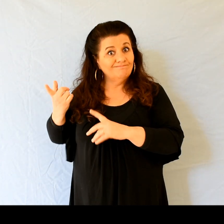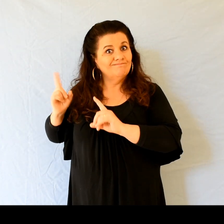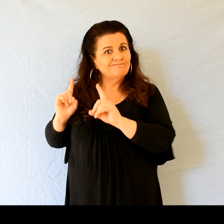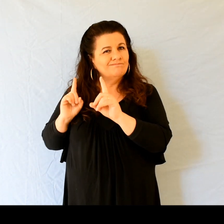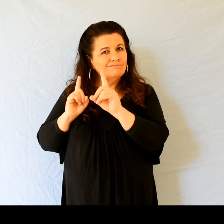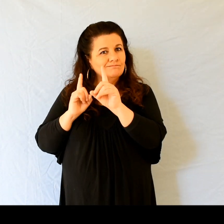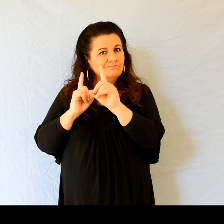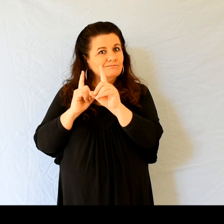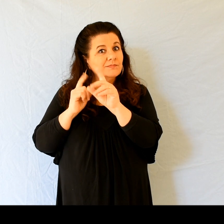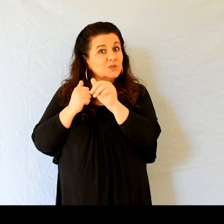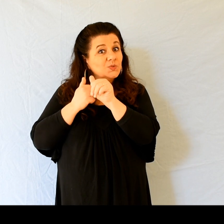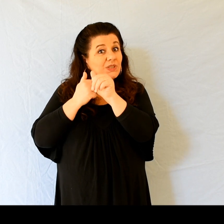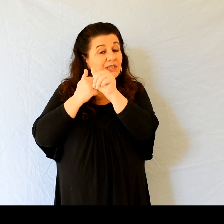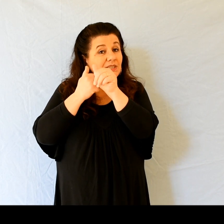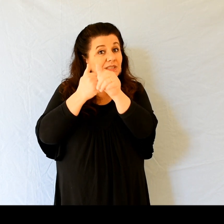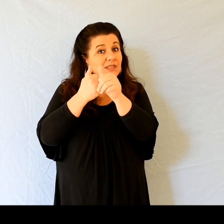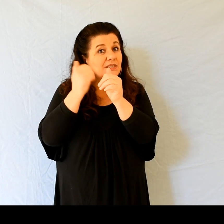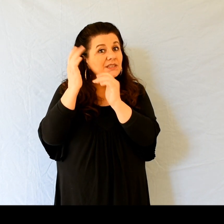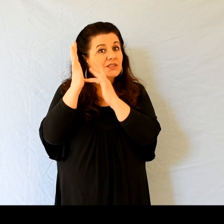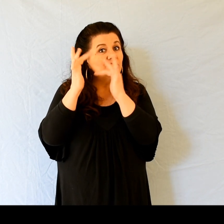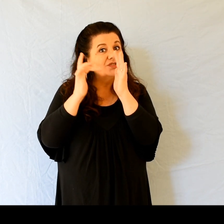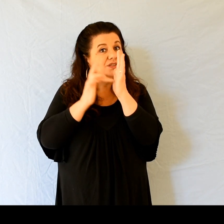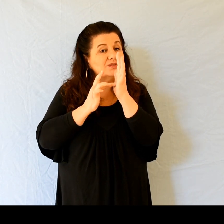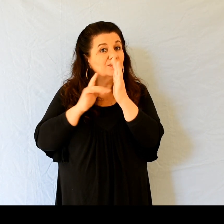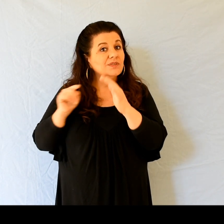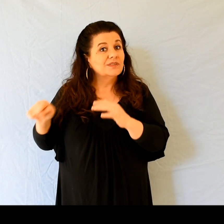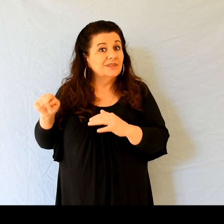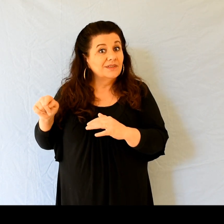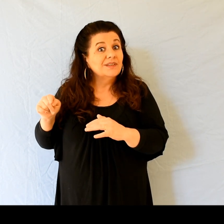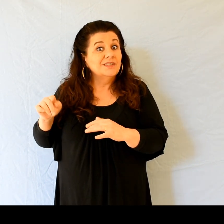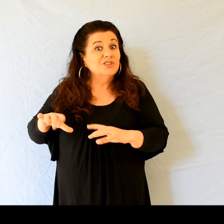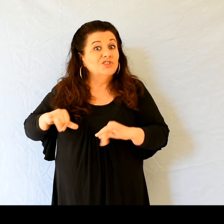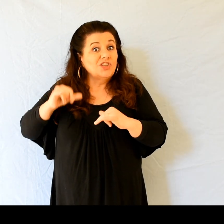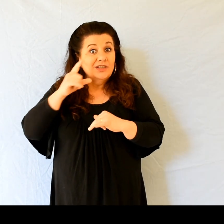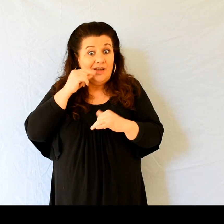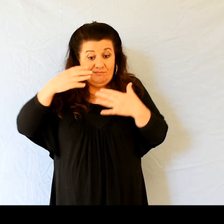il n'avait pour tout vêtement qu'un drap. On essaya